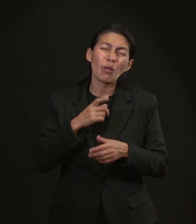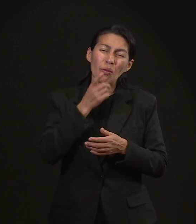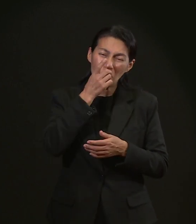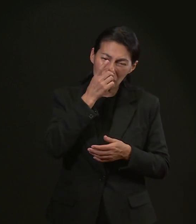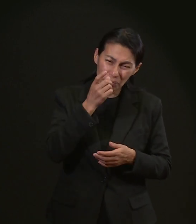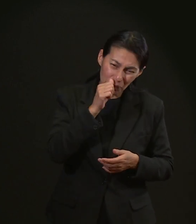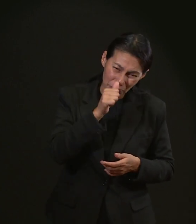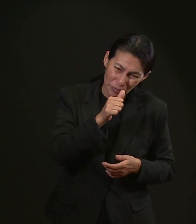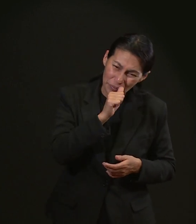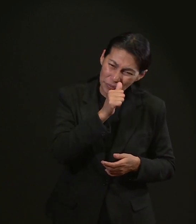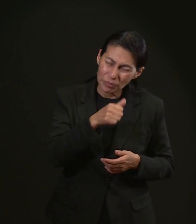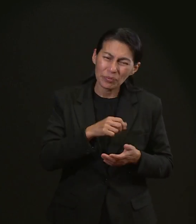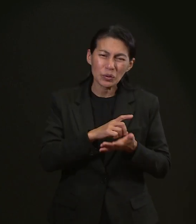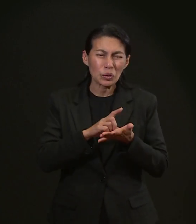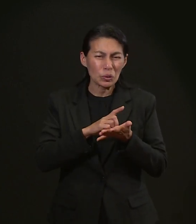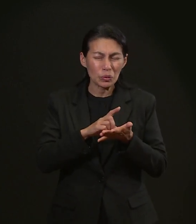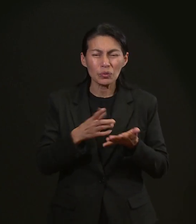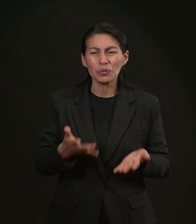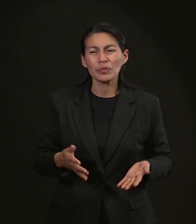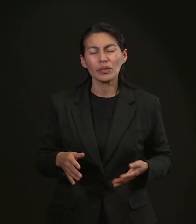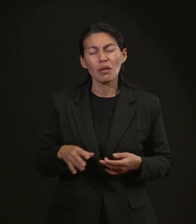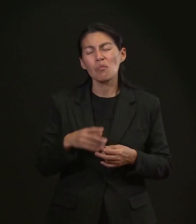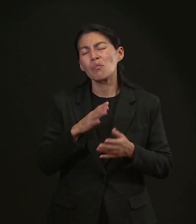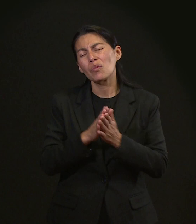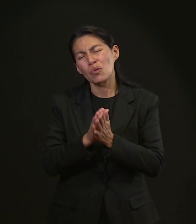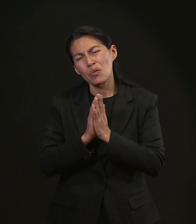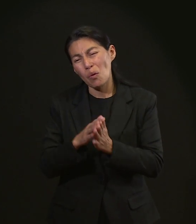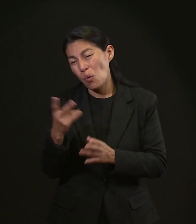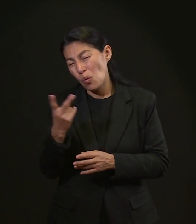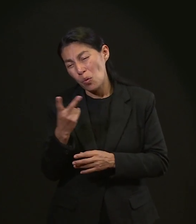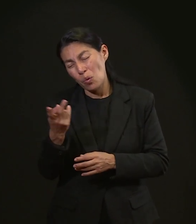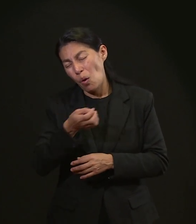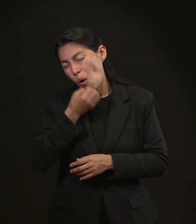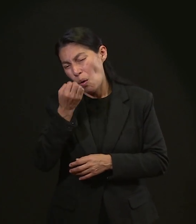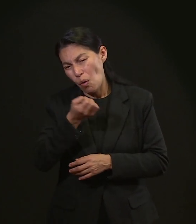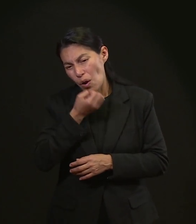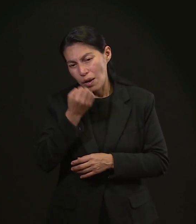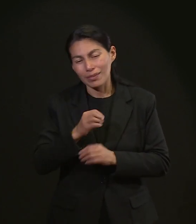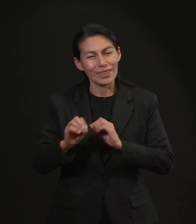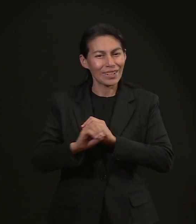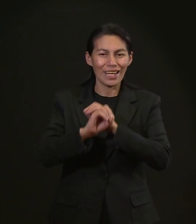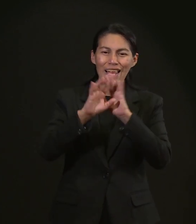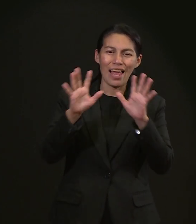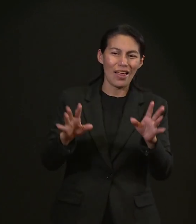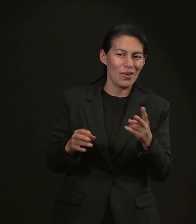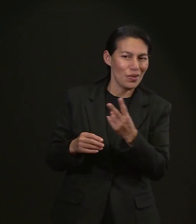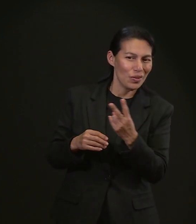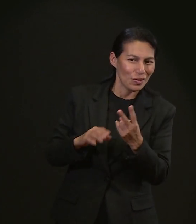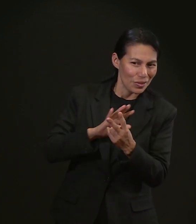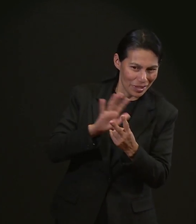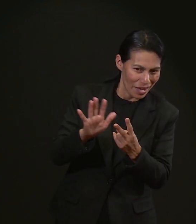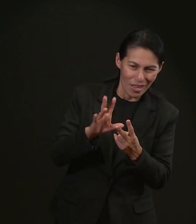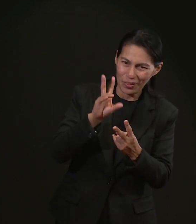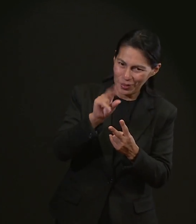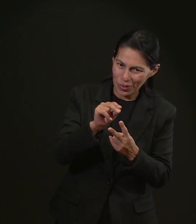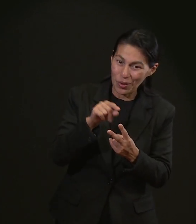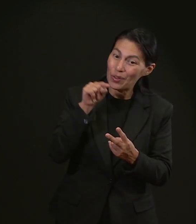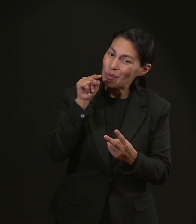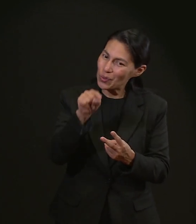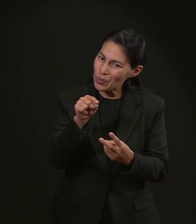gustaría que incluyan a estos dos personas en los bandos de oración claro que sí angélica y no sólo a ellos